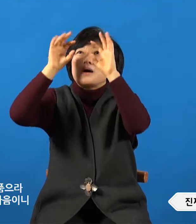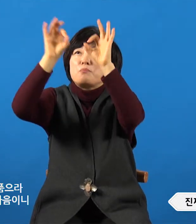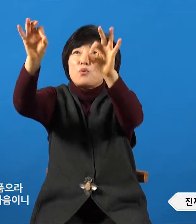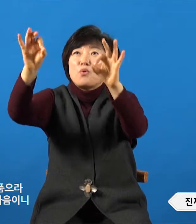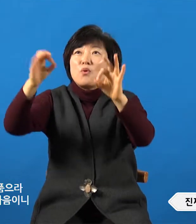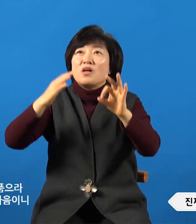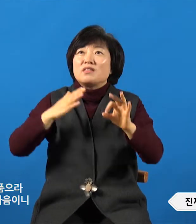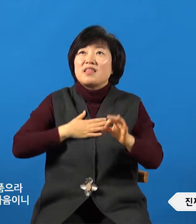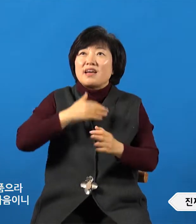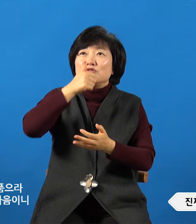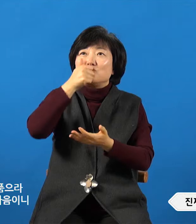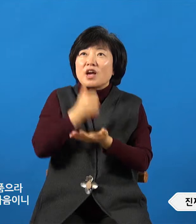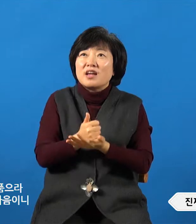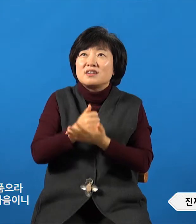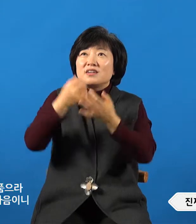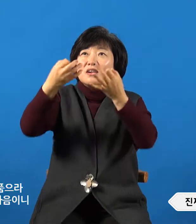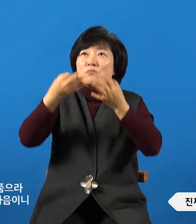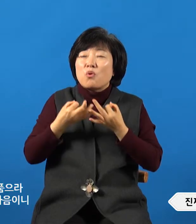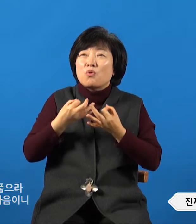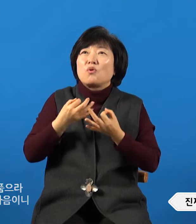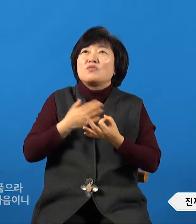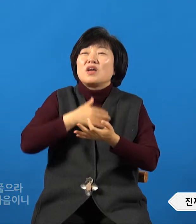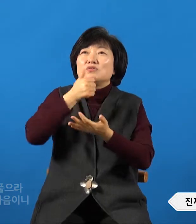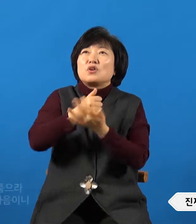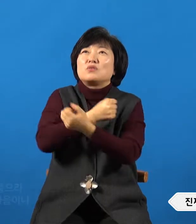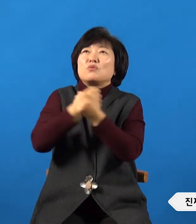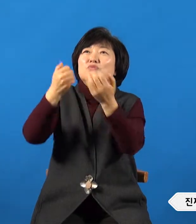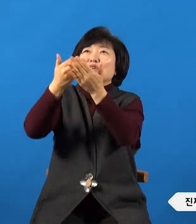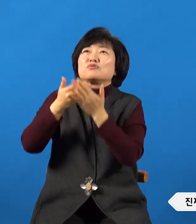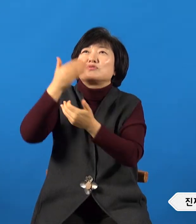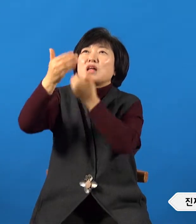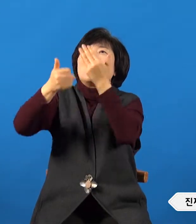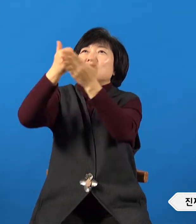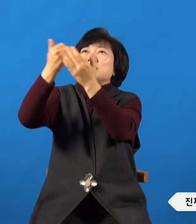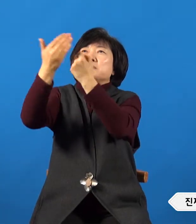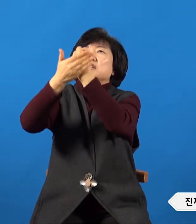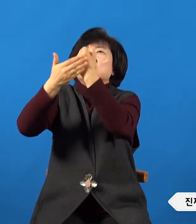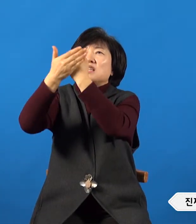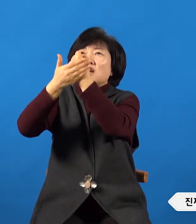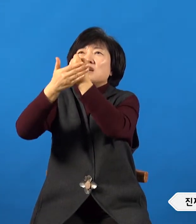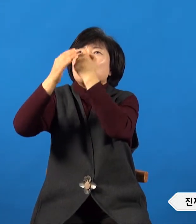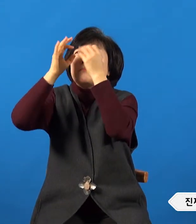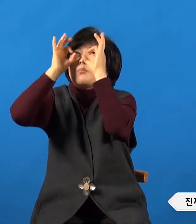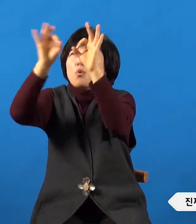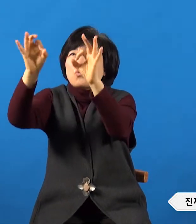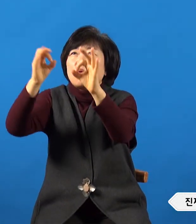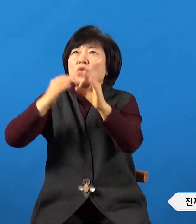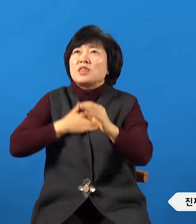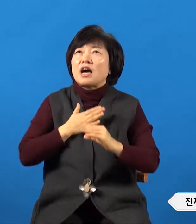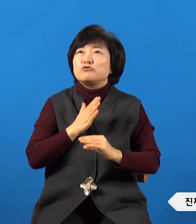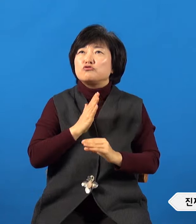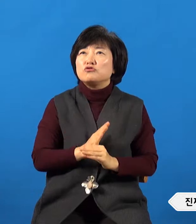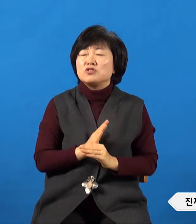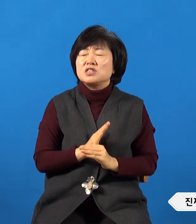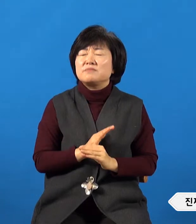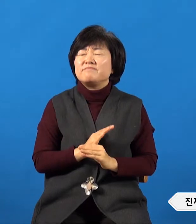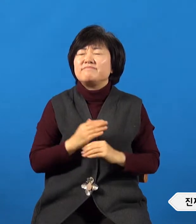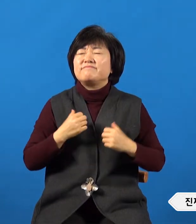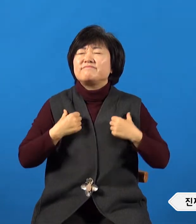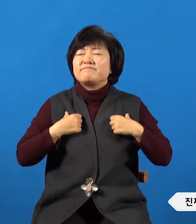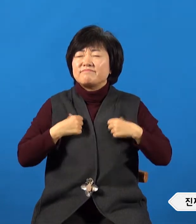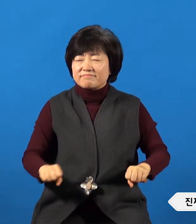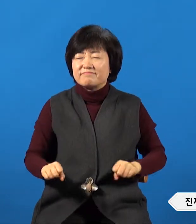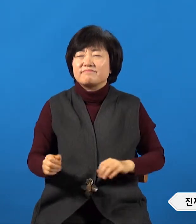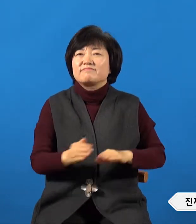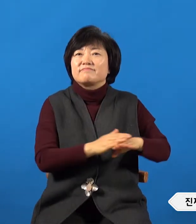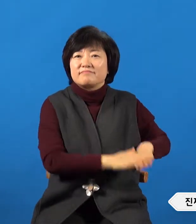나의 죄를 봅니다. 그 죄를 용서하신 하나님의 은혜를 봅니다. 그렇다면 내가 가지고 있는 나의 중심적인 것들을 내려놓을